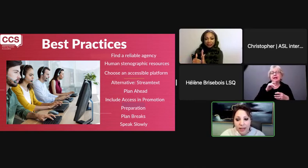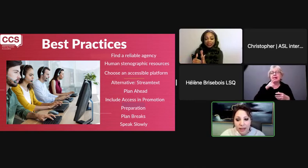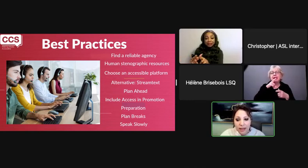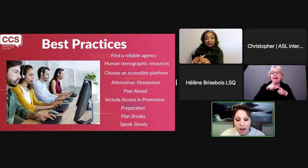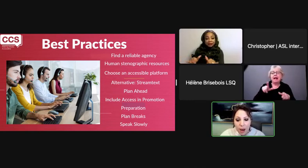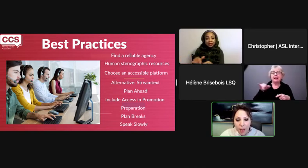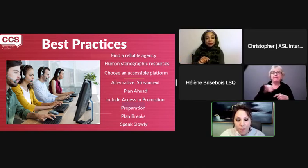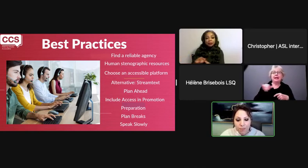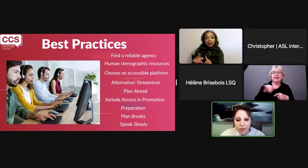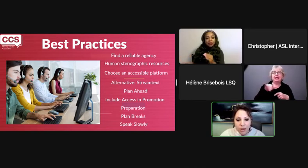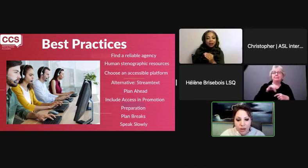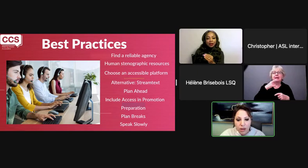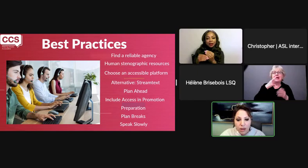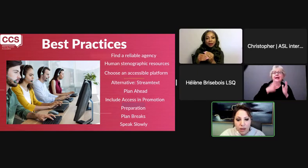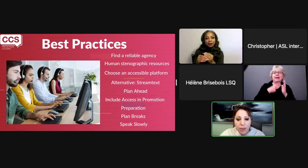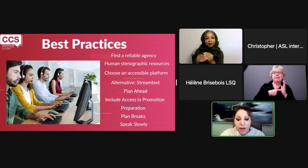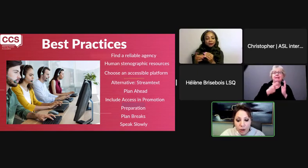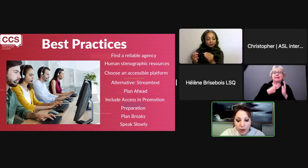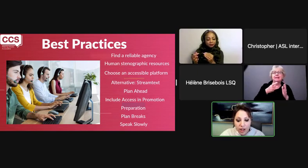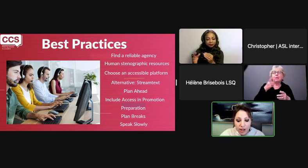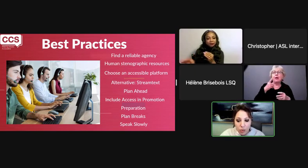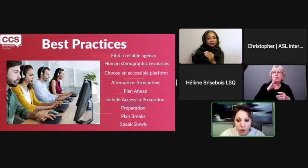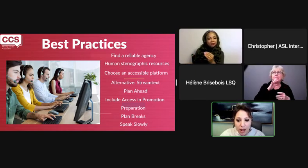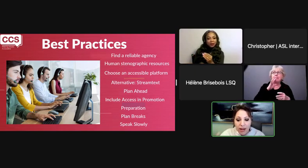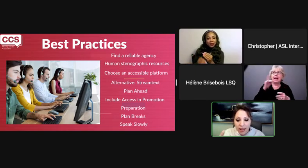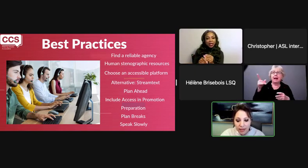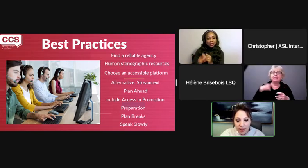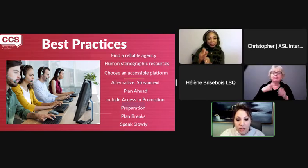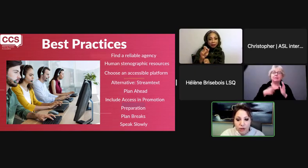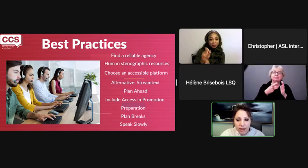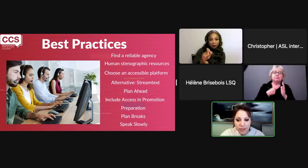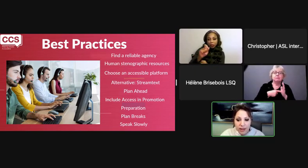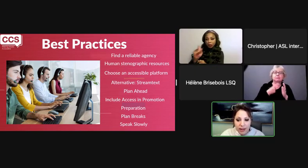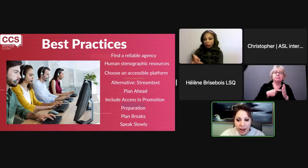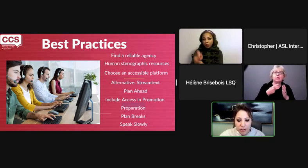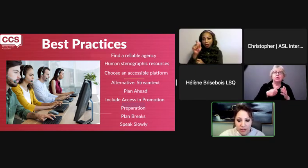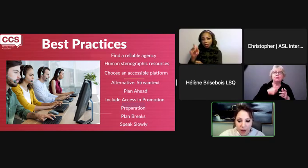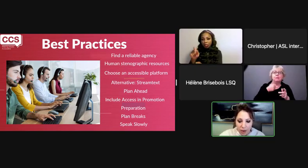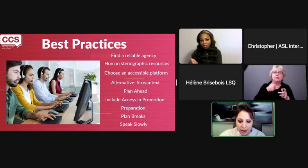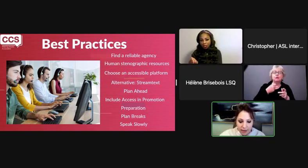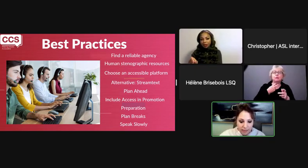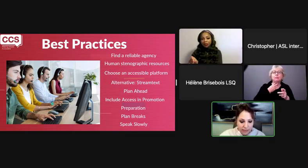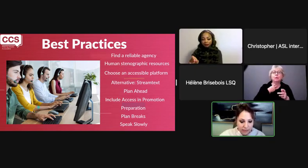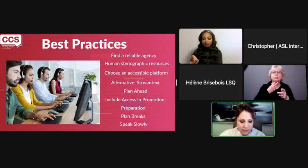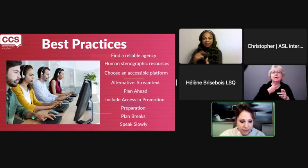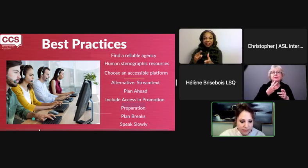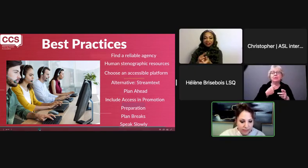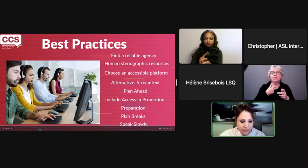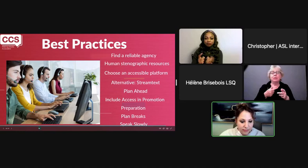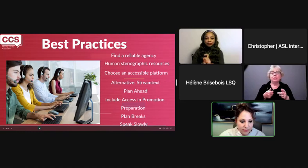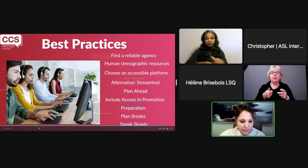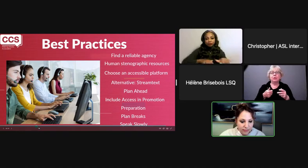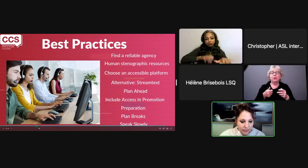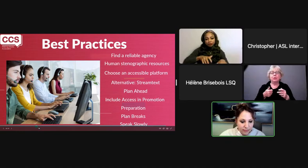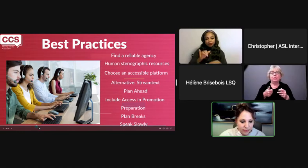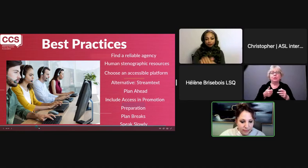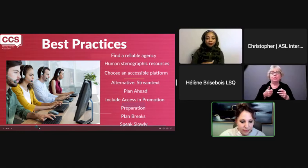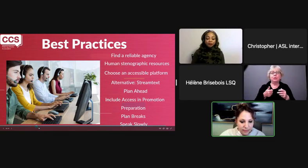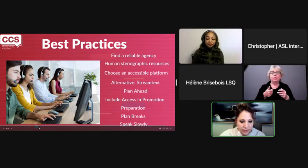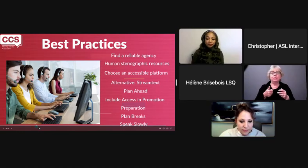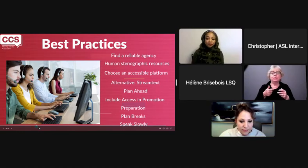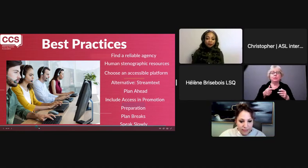ne font que répéter ce qui se dit en temps réel, ils ajoutent la ponctuation et ensuite ils peuvent c'est-à-dire